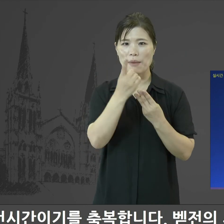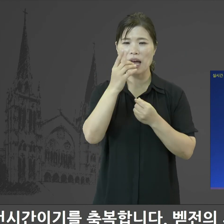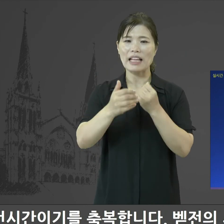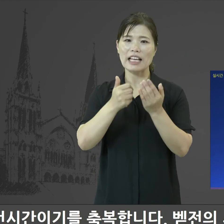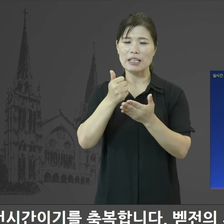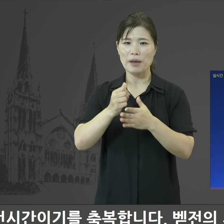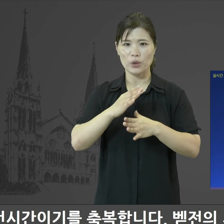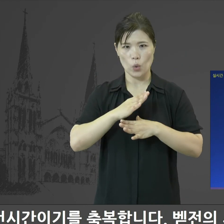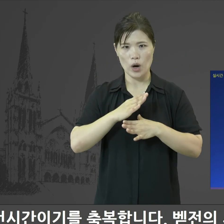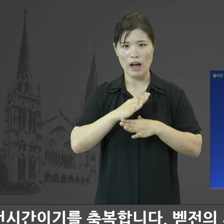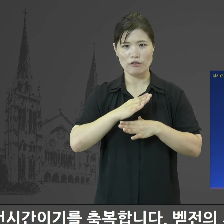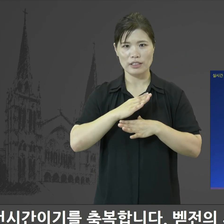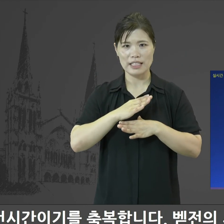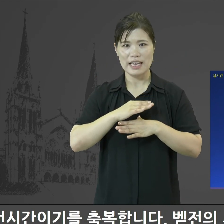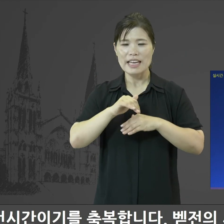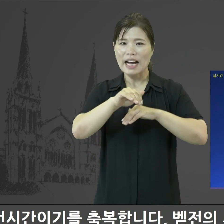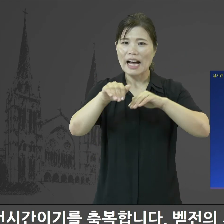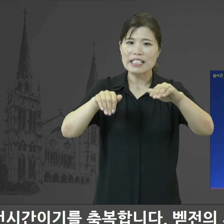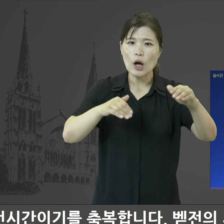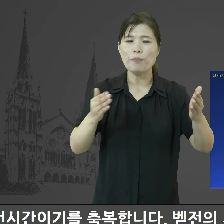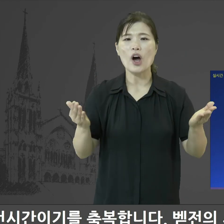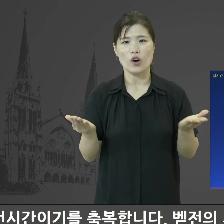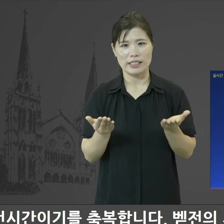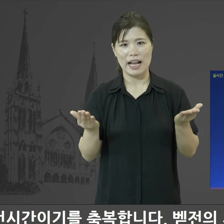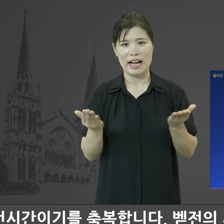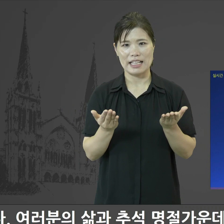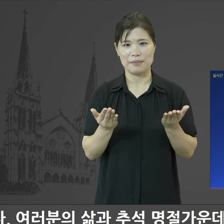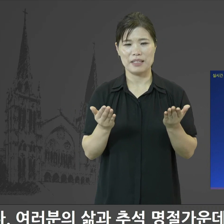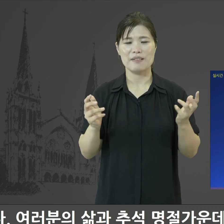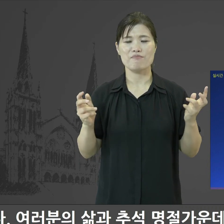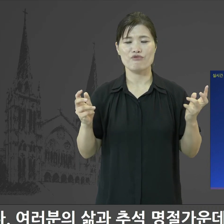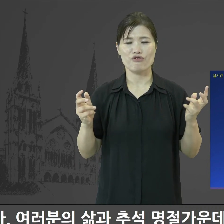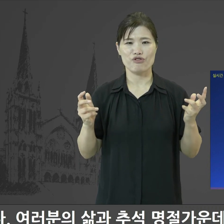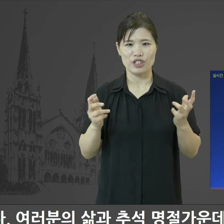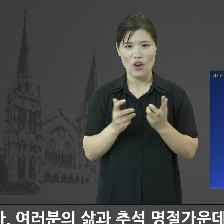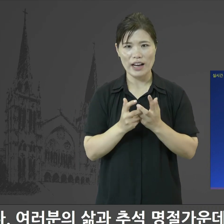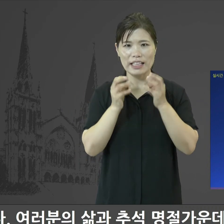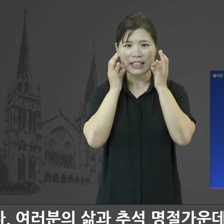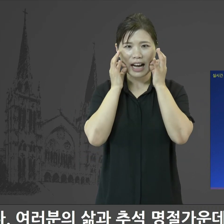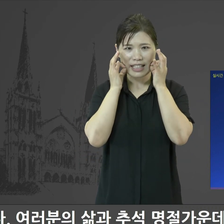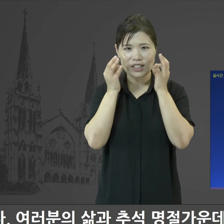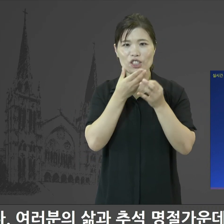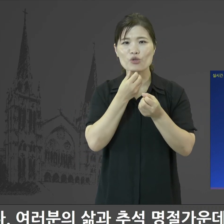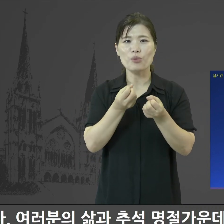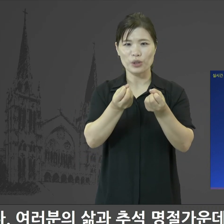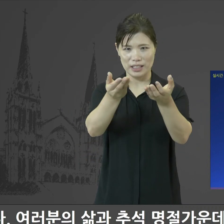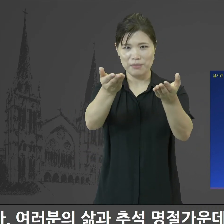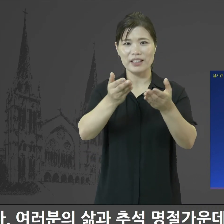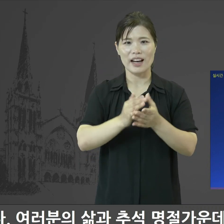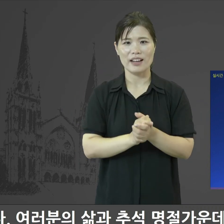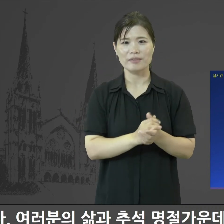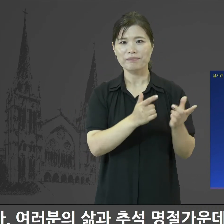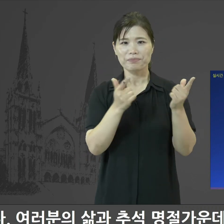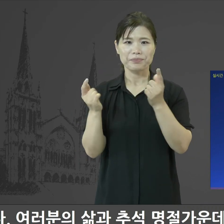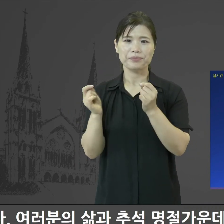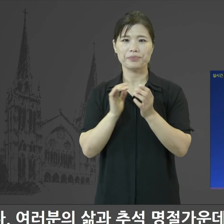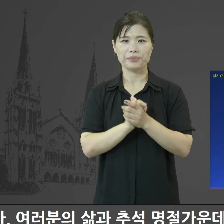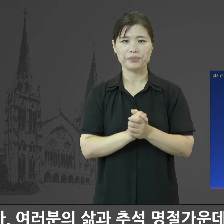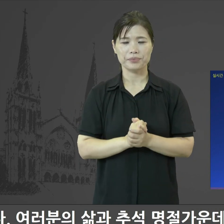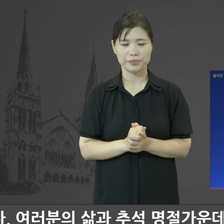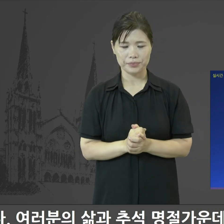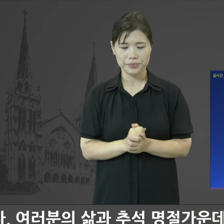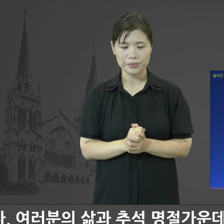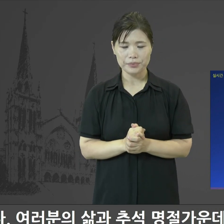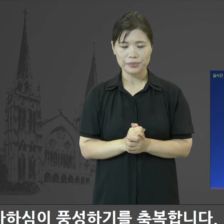인도하심과 간섭하심과 역사하심이 풍성하시기를 간절히 축복합니다. 기도하겠습니다.